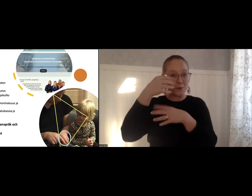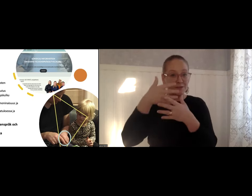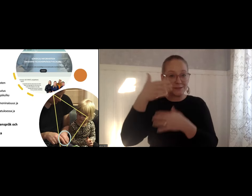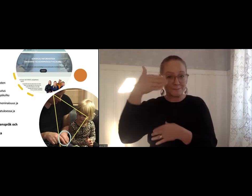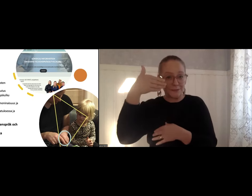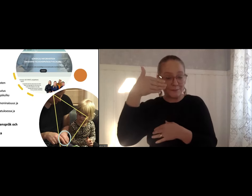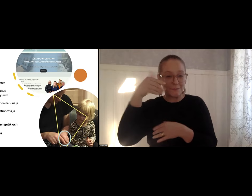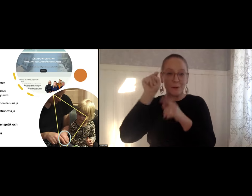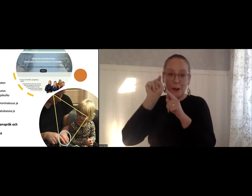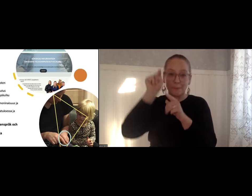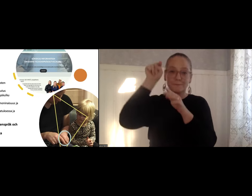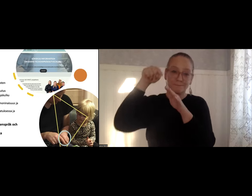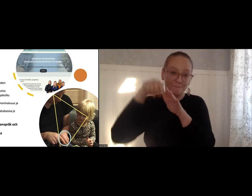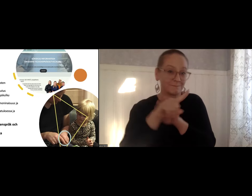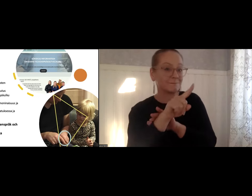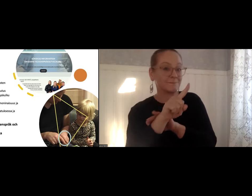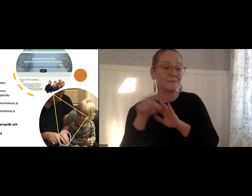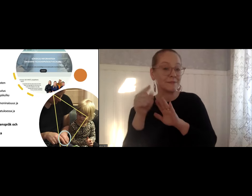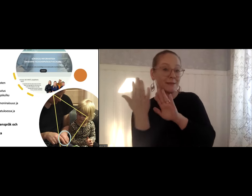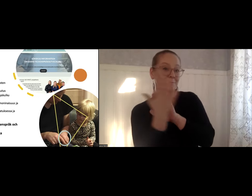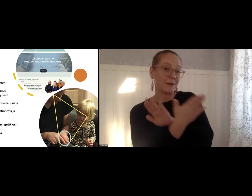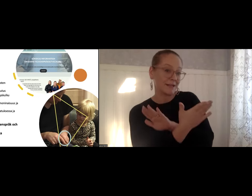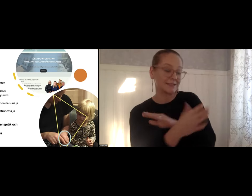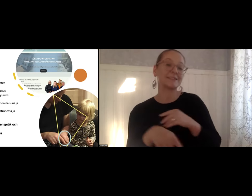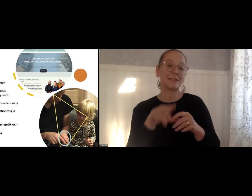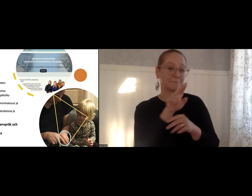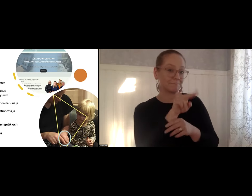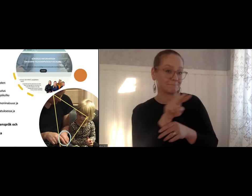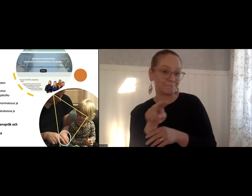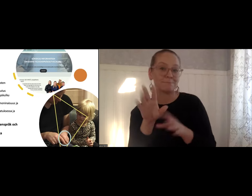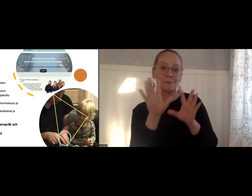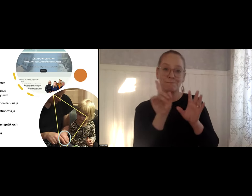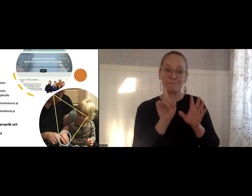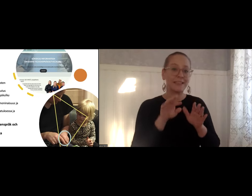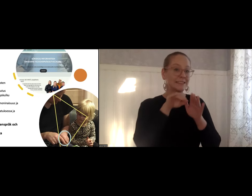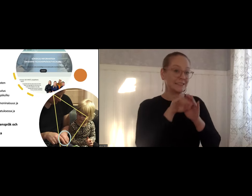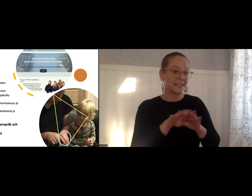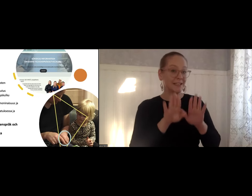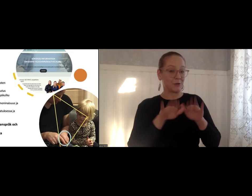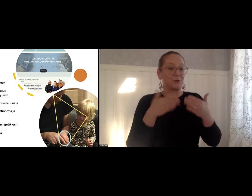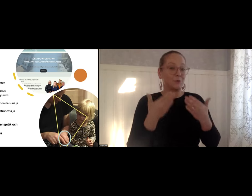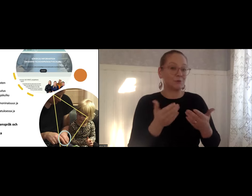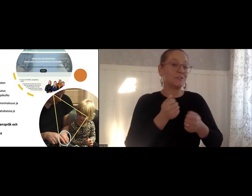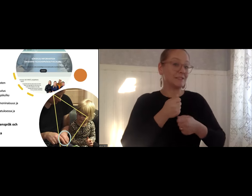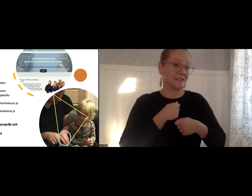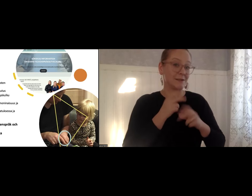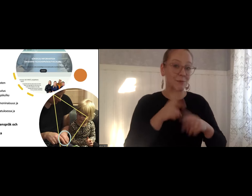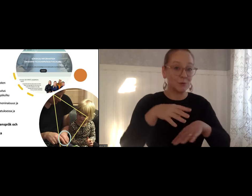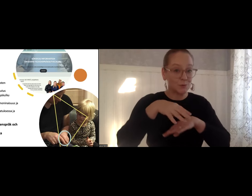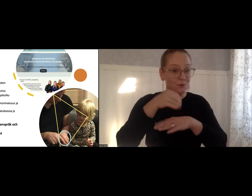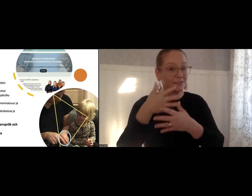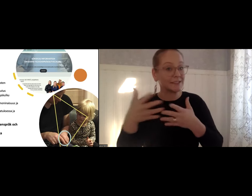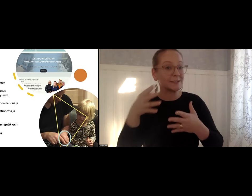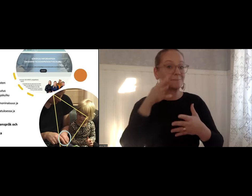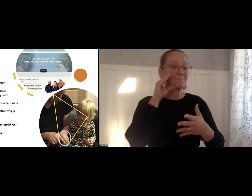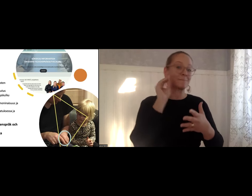sieltä nettisivuilta löytyy pienen pieni lippu, josta klikkaamalla pääsee sitten katsomaan sisältöä